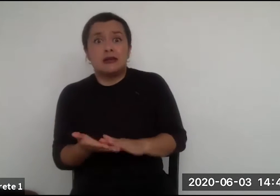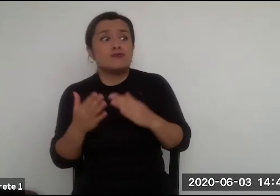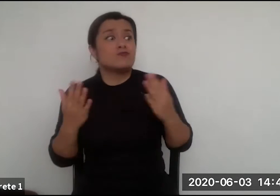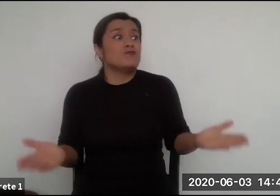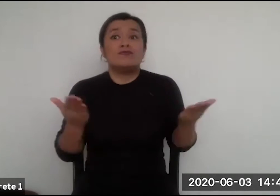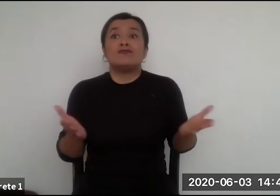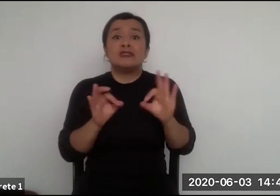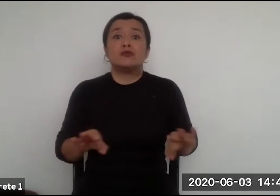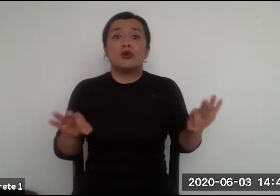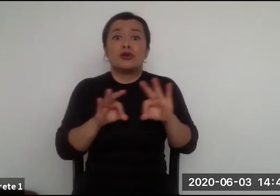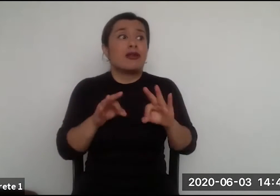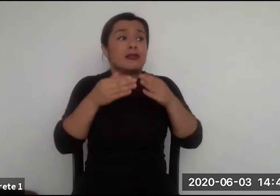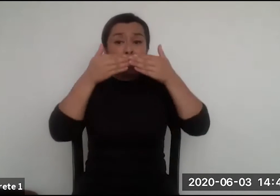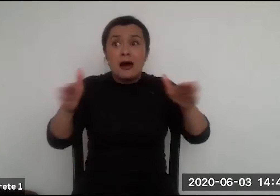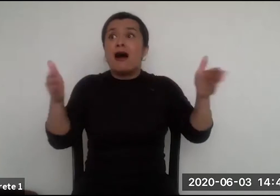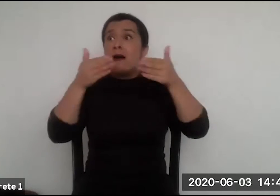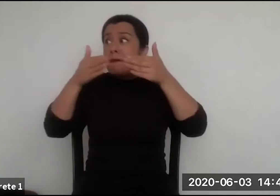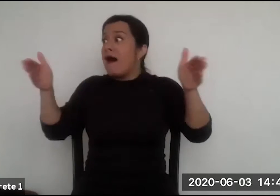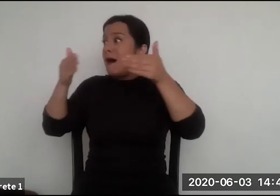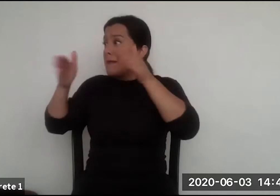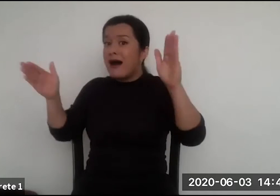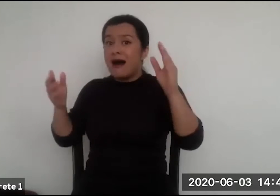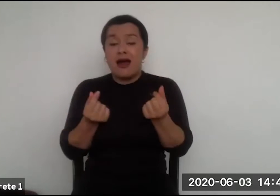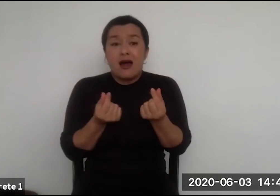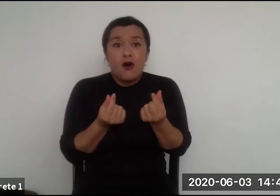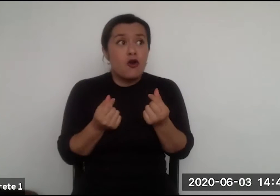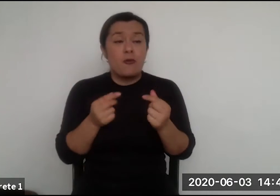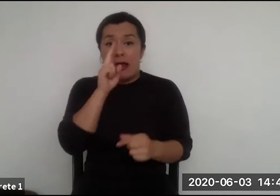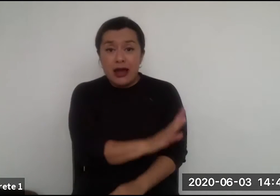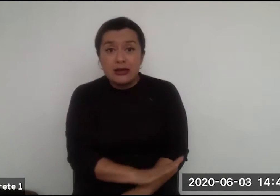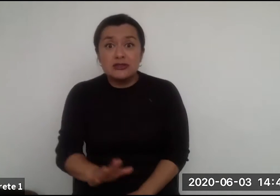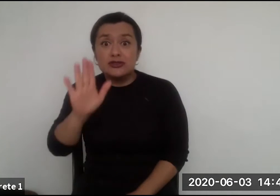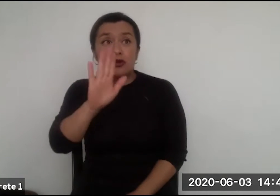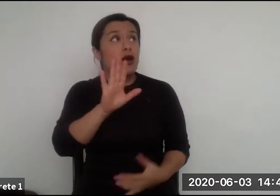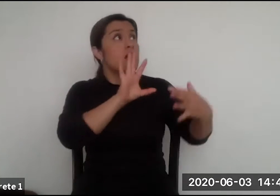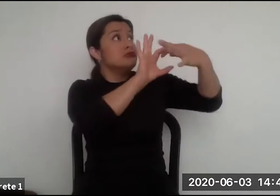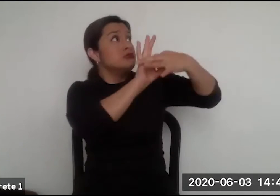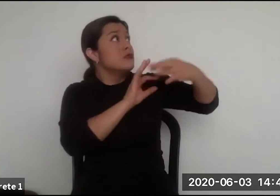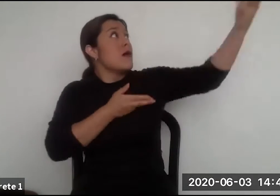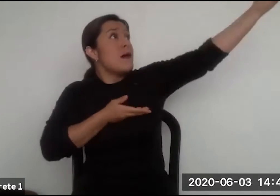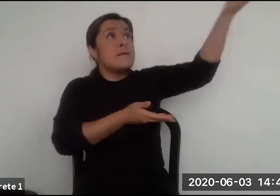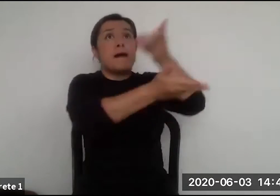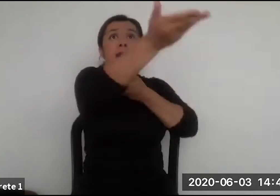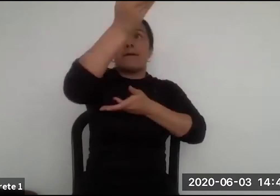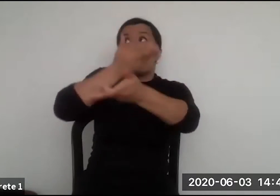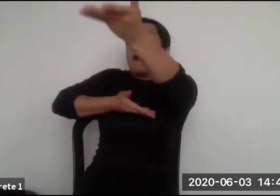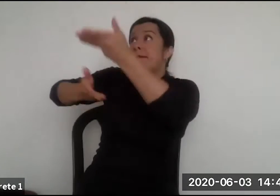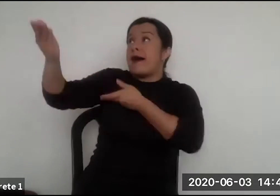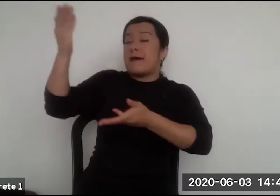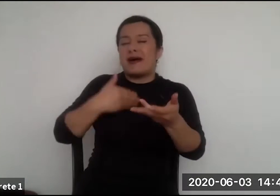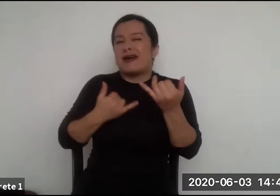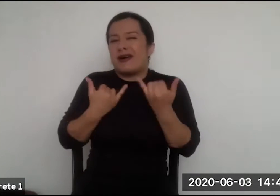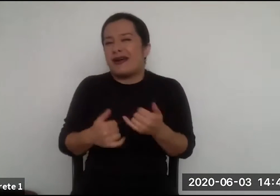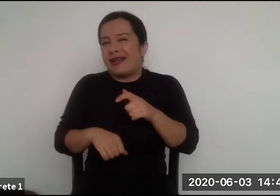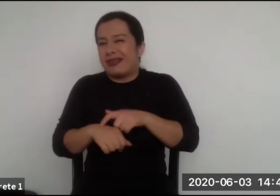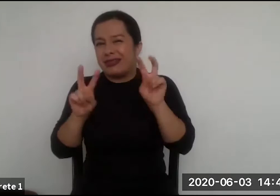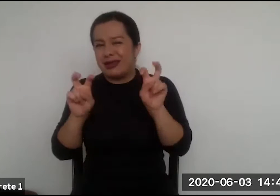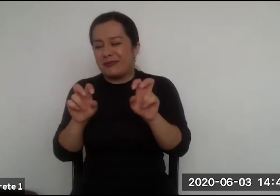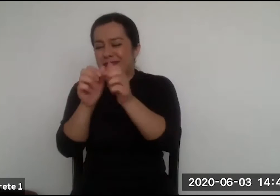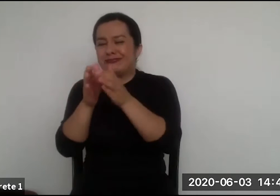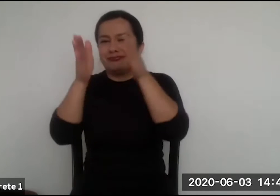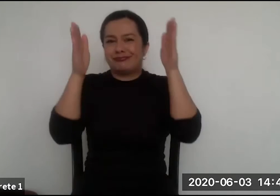las economías nacionales y transnacionales en la fase actual del capitalismo. Acá, entonces, la